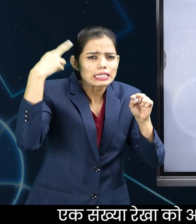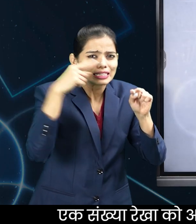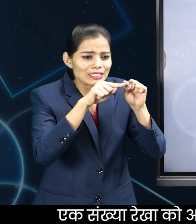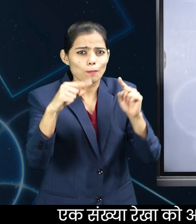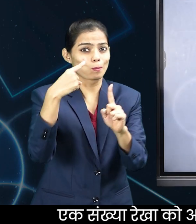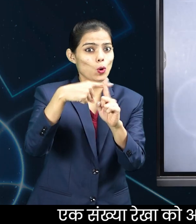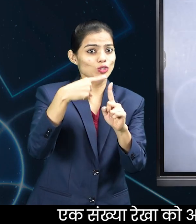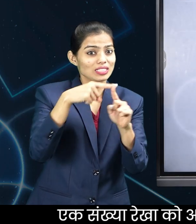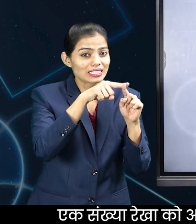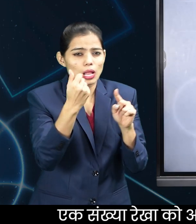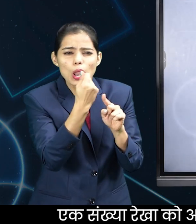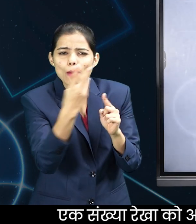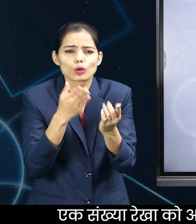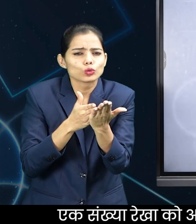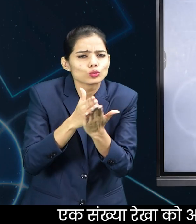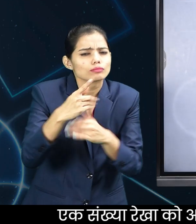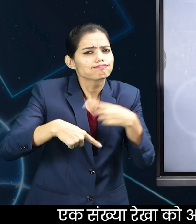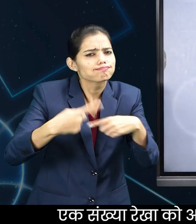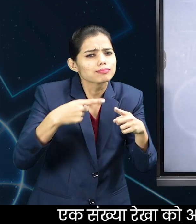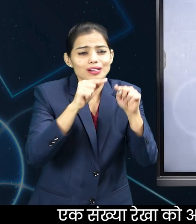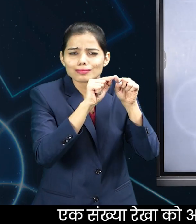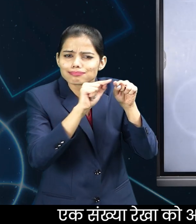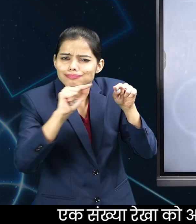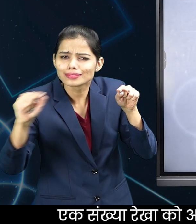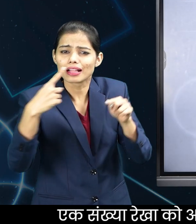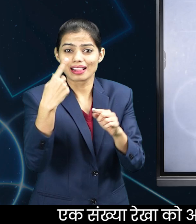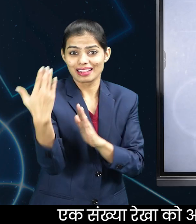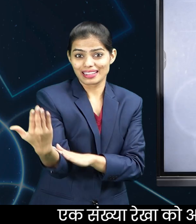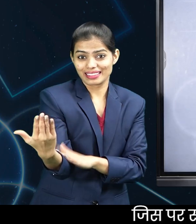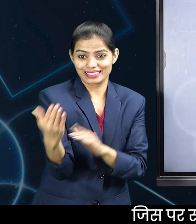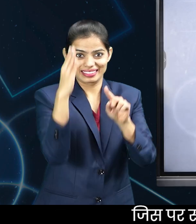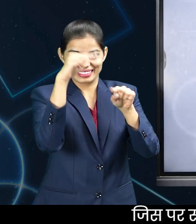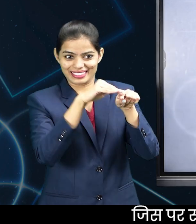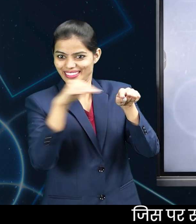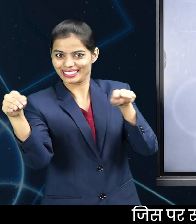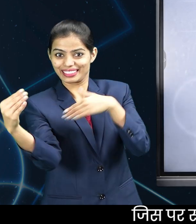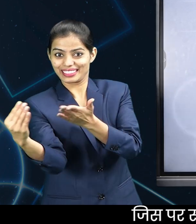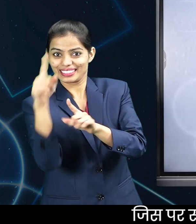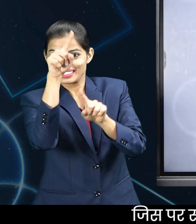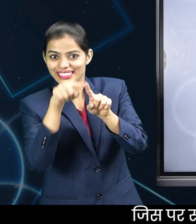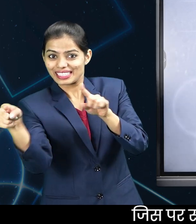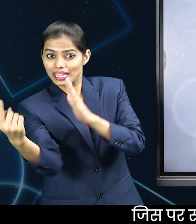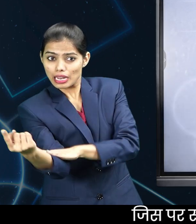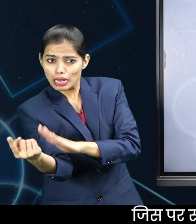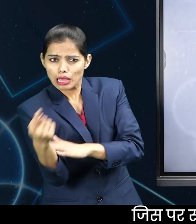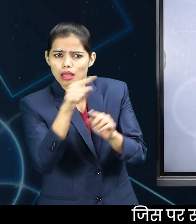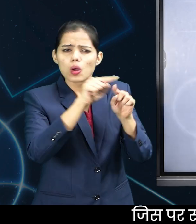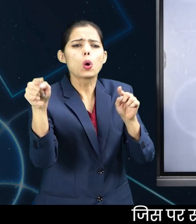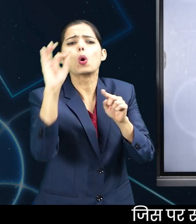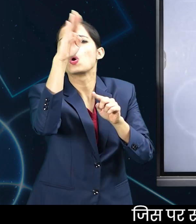पर एक क्षैतिज रेखा के रूप में दर्शाया जाता है। जिस पर आक्रामक संख्याएं हमेशा